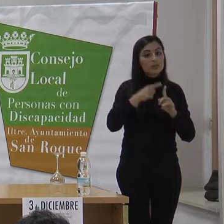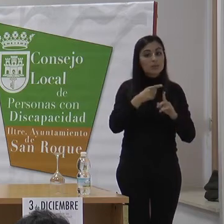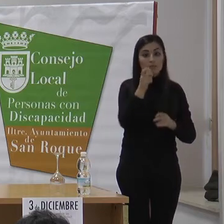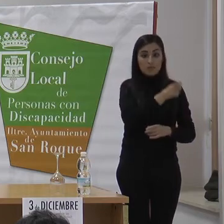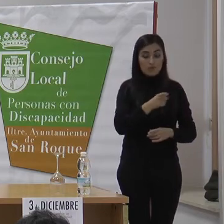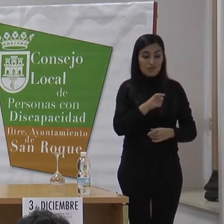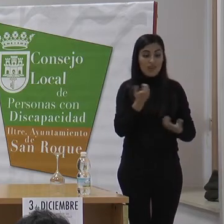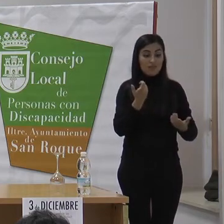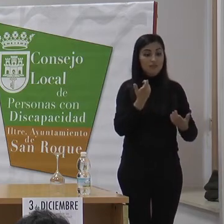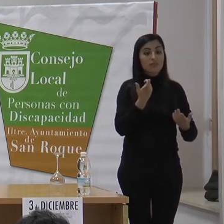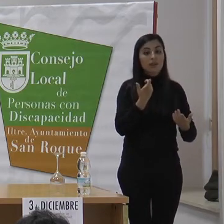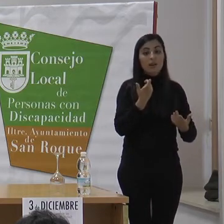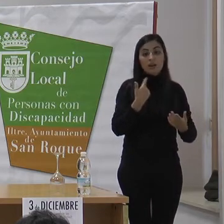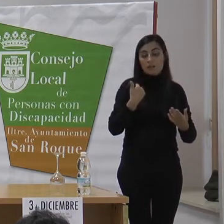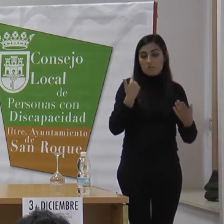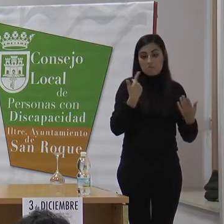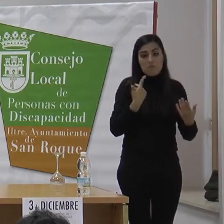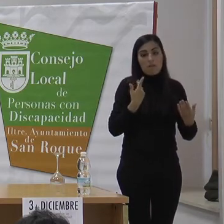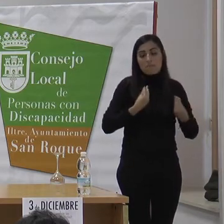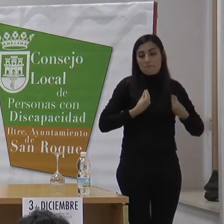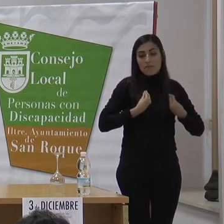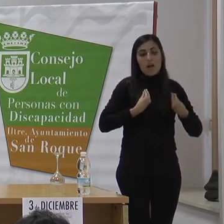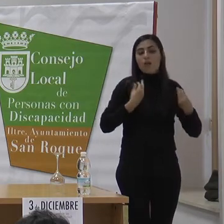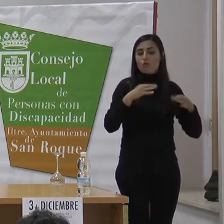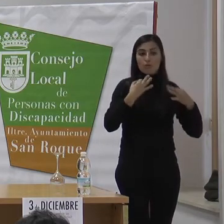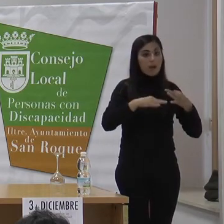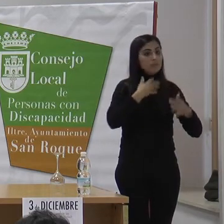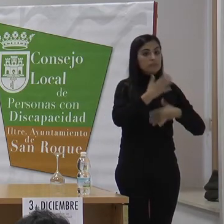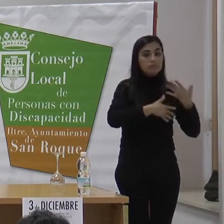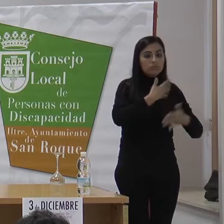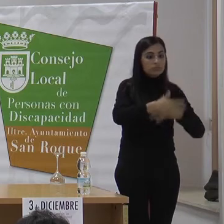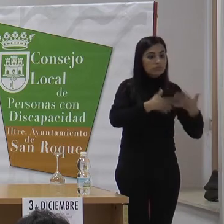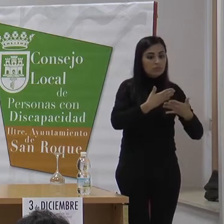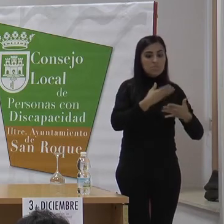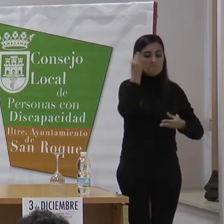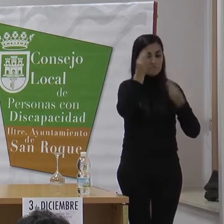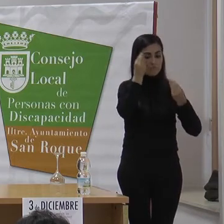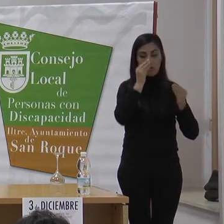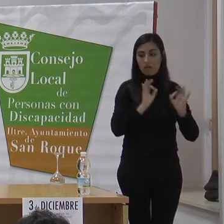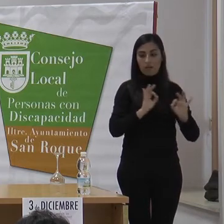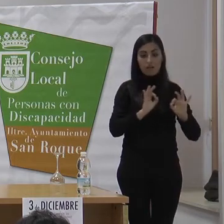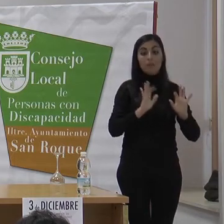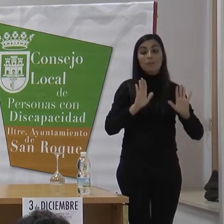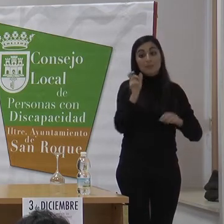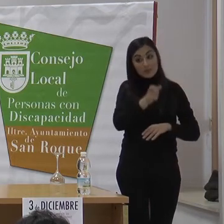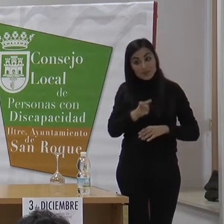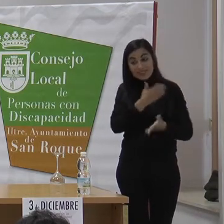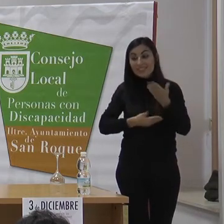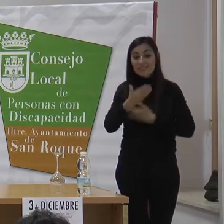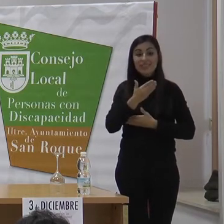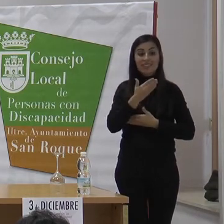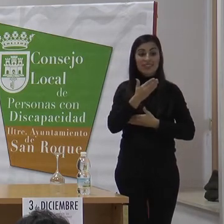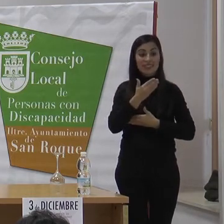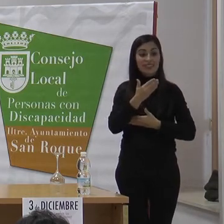el resto de la ciudadanía lo realiza de manera mecánica, habitual y sin prestar mucha atención, pues una realidad que la persona